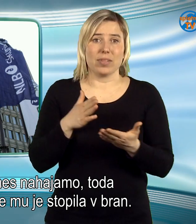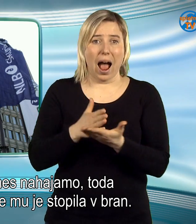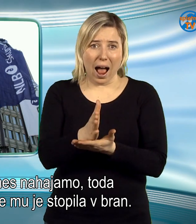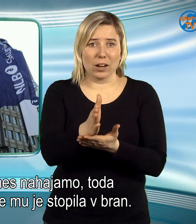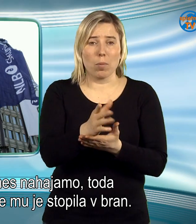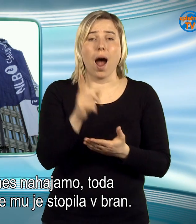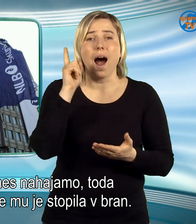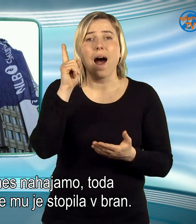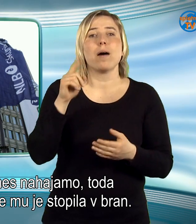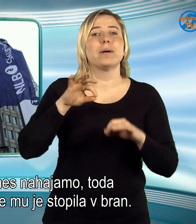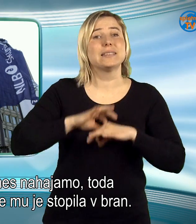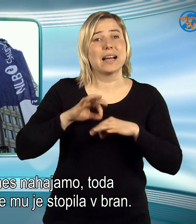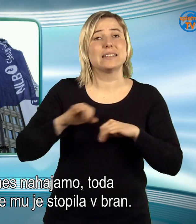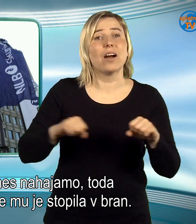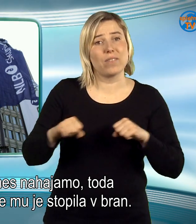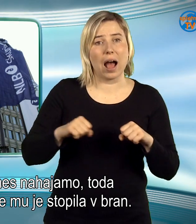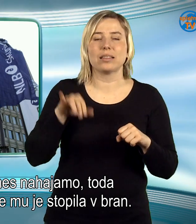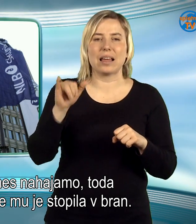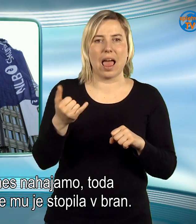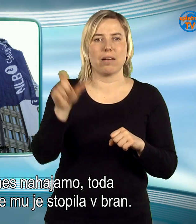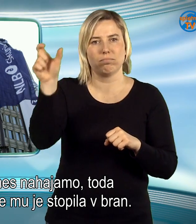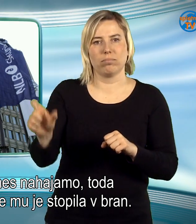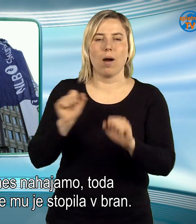predsednica vlade mu je stopila v bran.